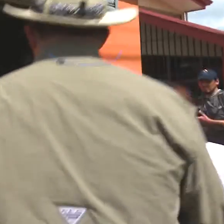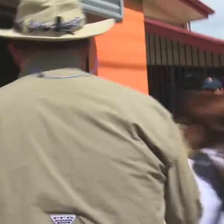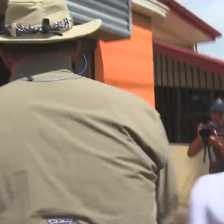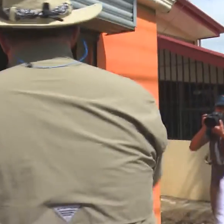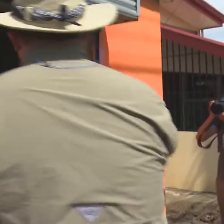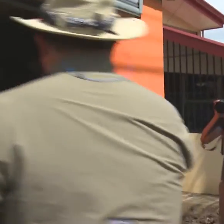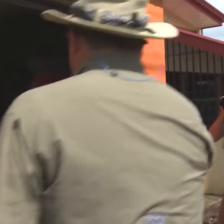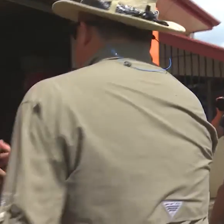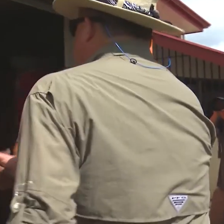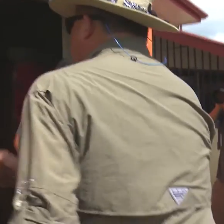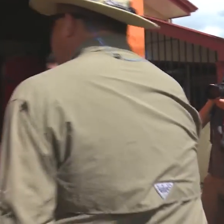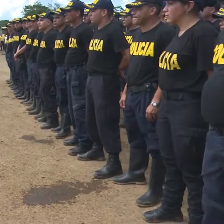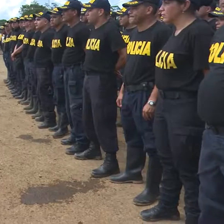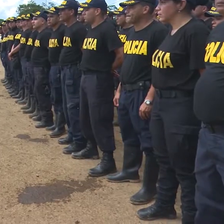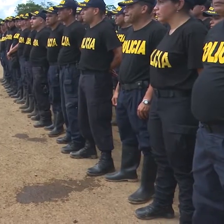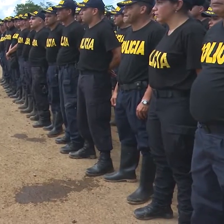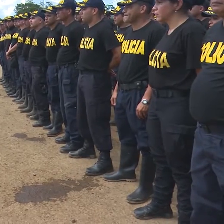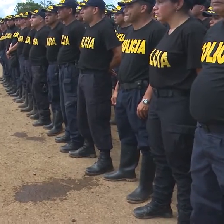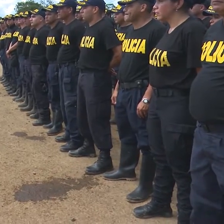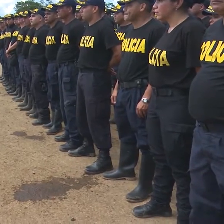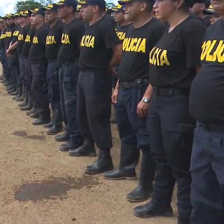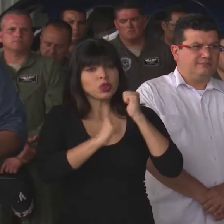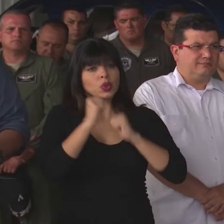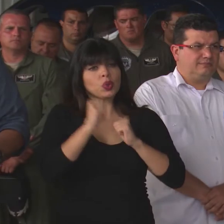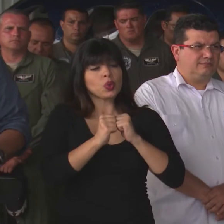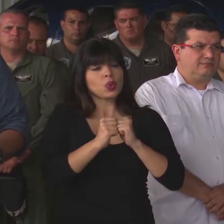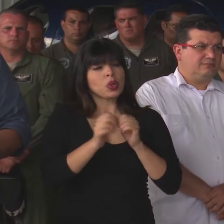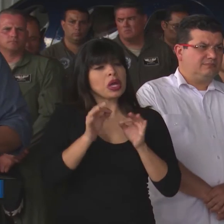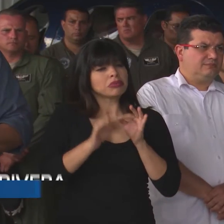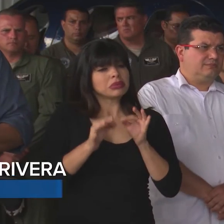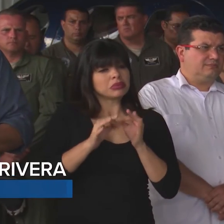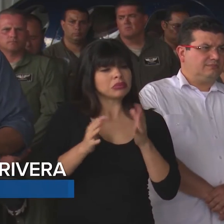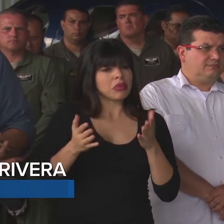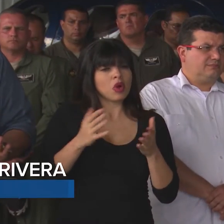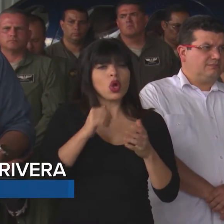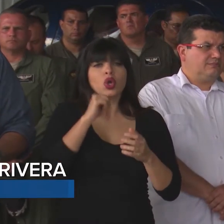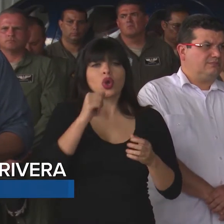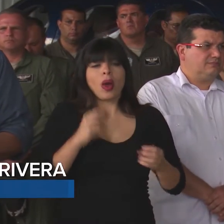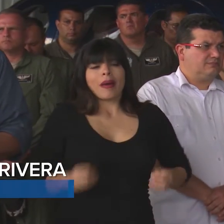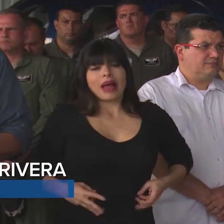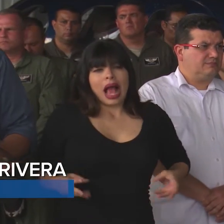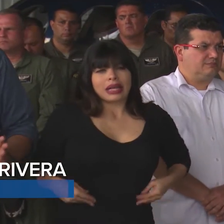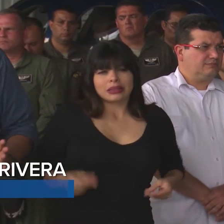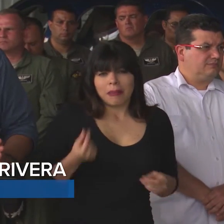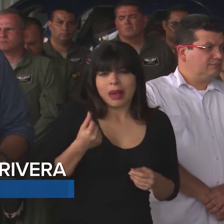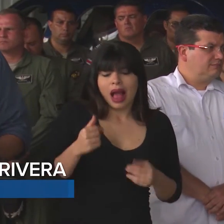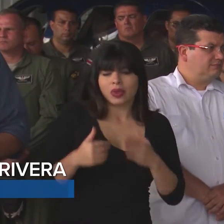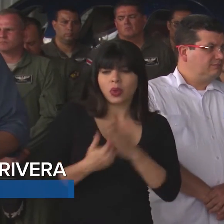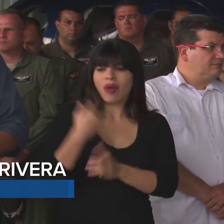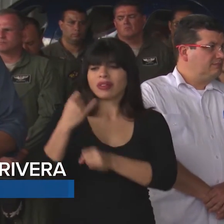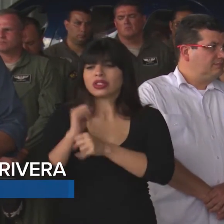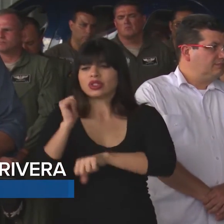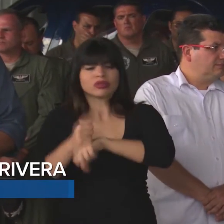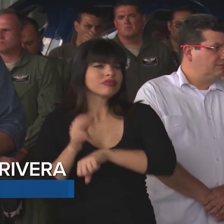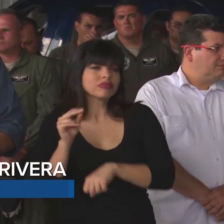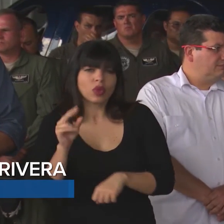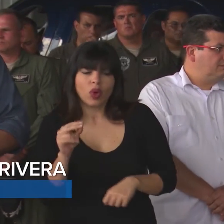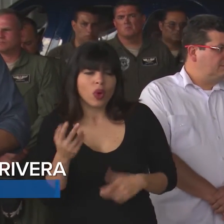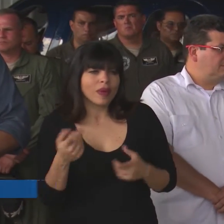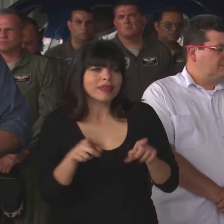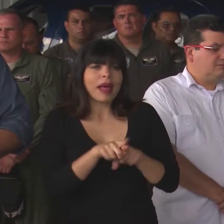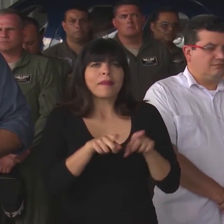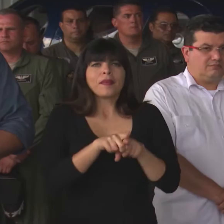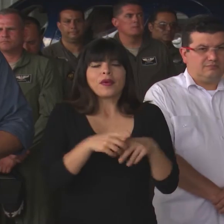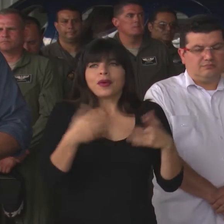decreto de reconstrucción, que es lo que viene. No se trata de ni gastar más plata, ni de crear nuevas instituciones, ni